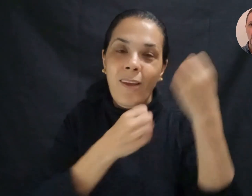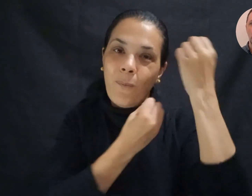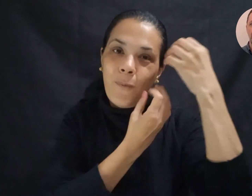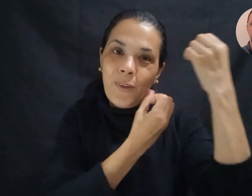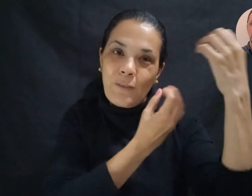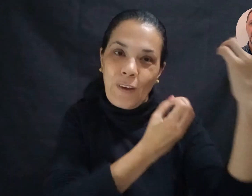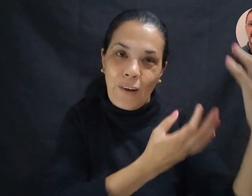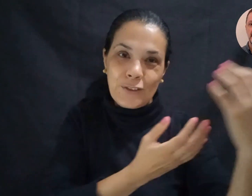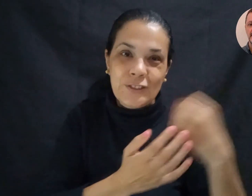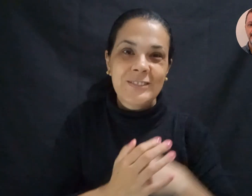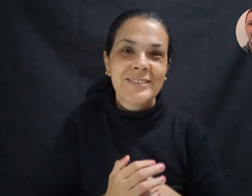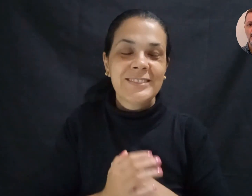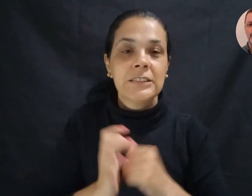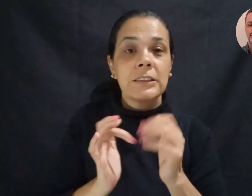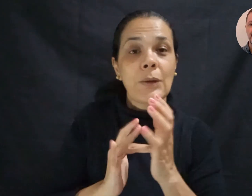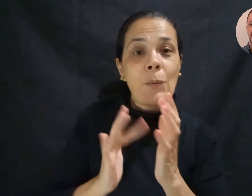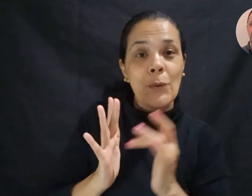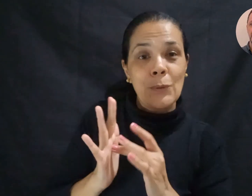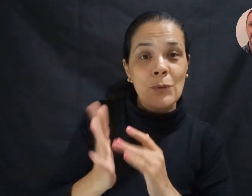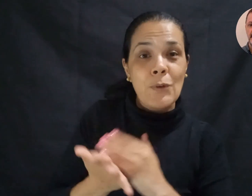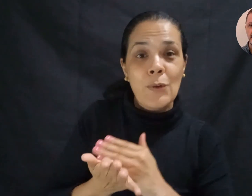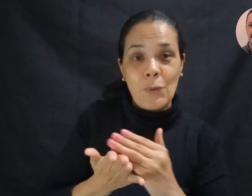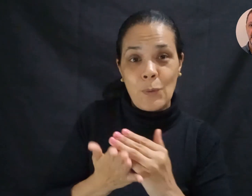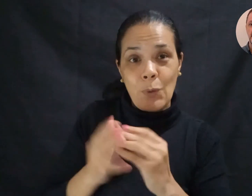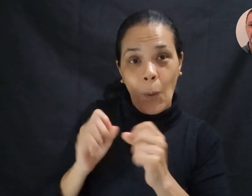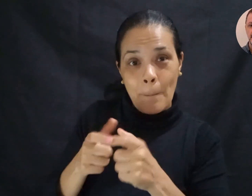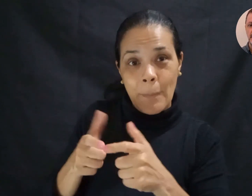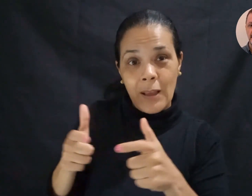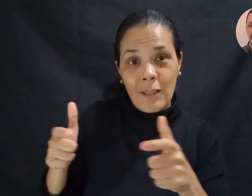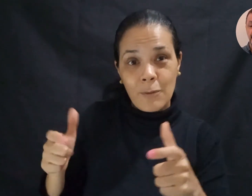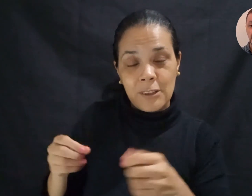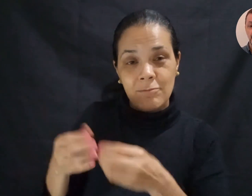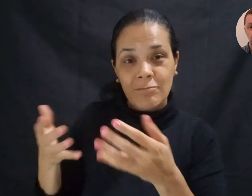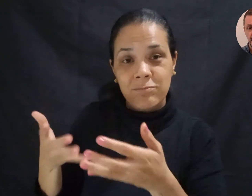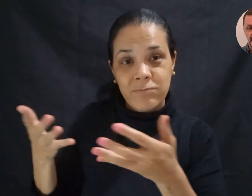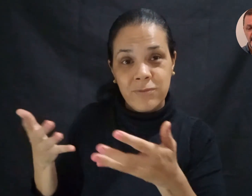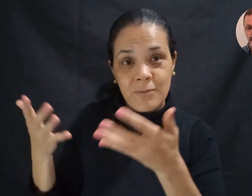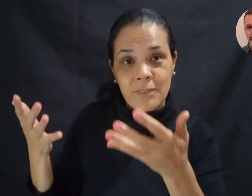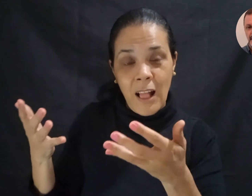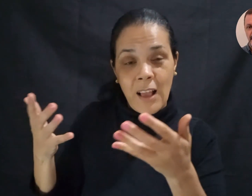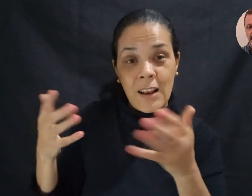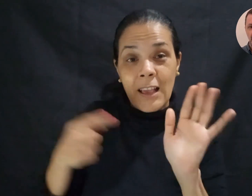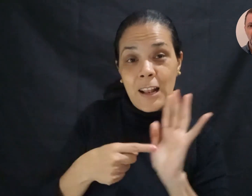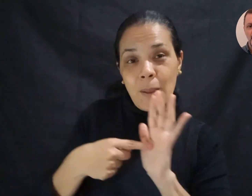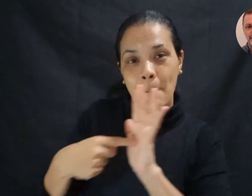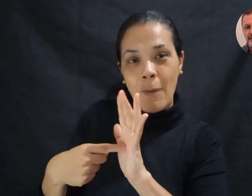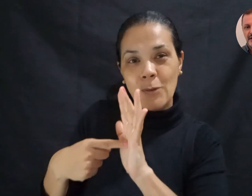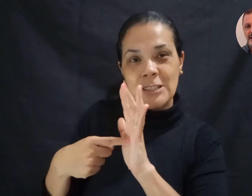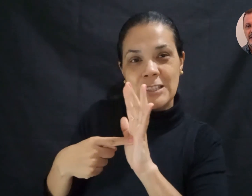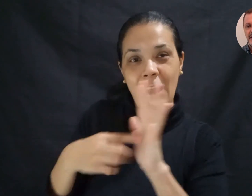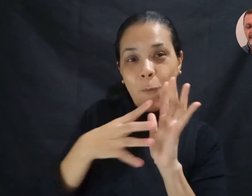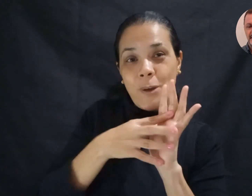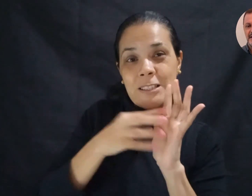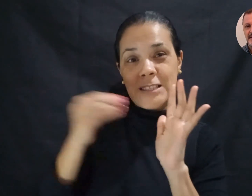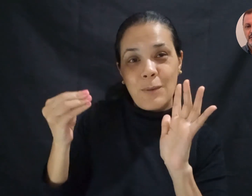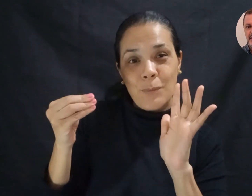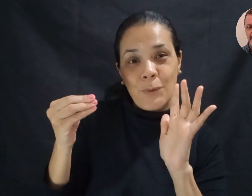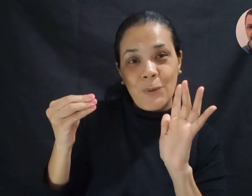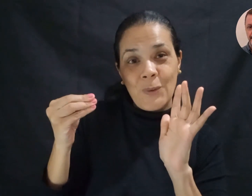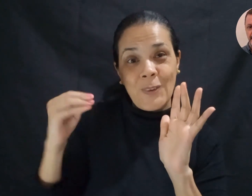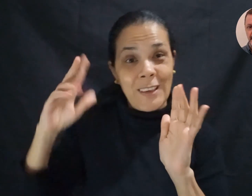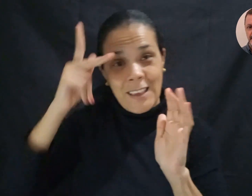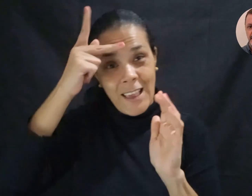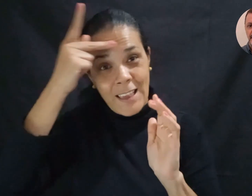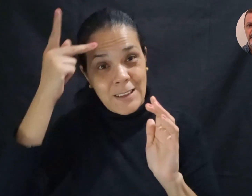começa a compartilhar aqueles poucos pães e peixes, ele motiva, pelo seu exemplo, que todos ali fizessem o